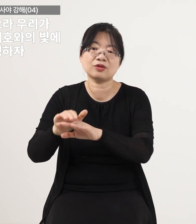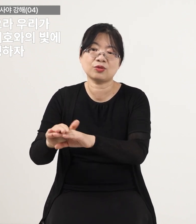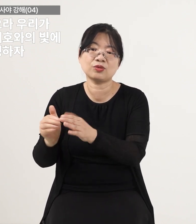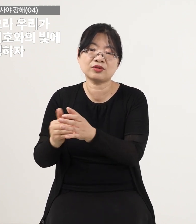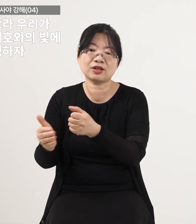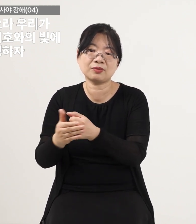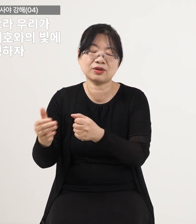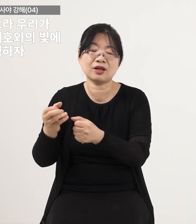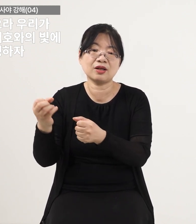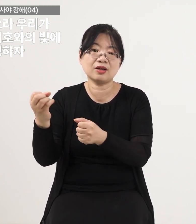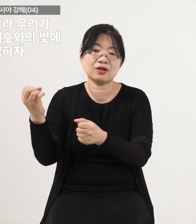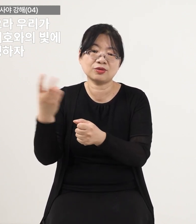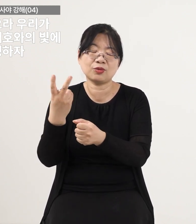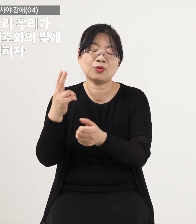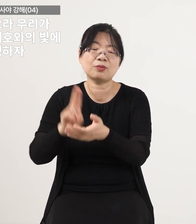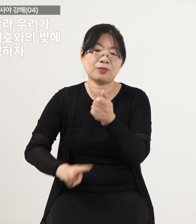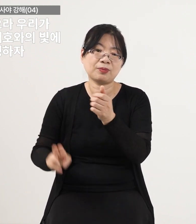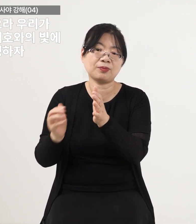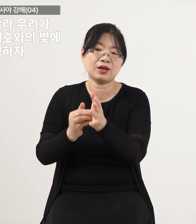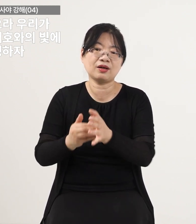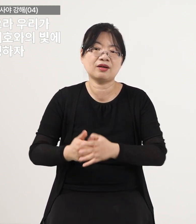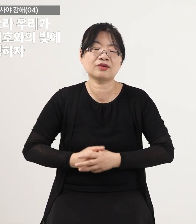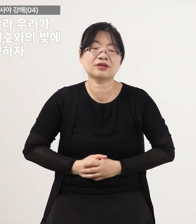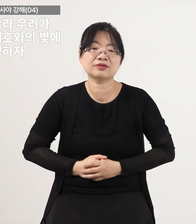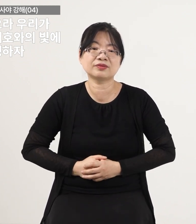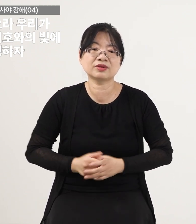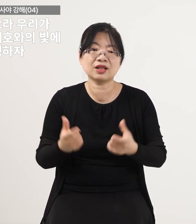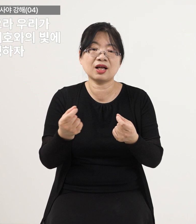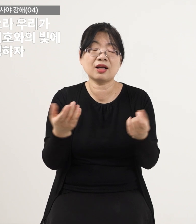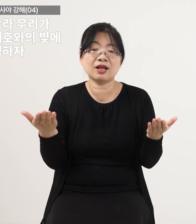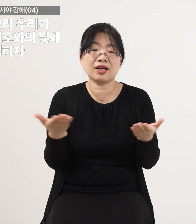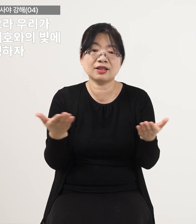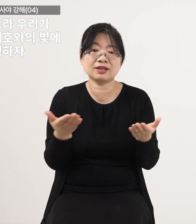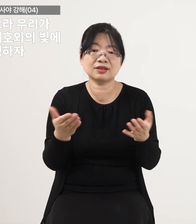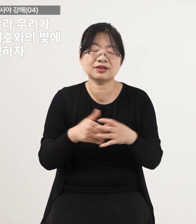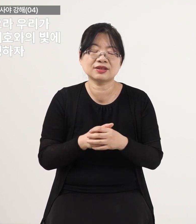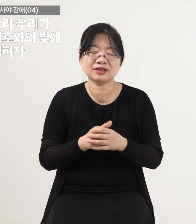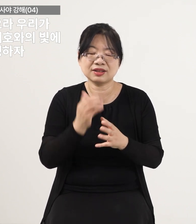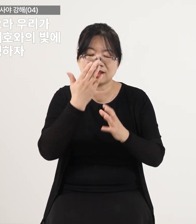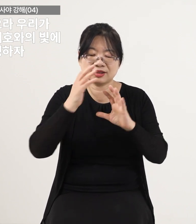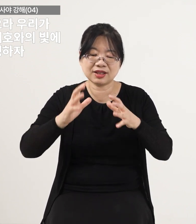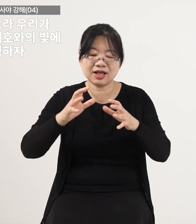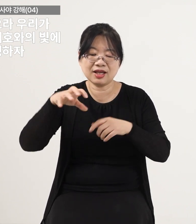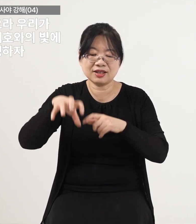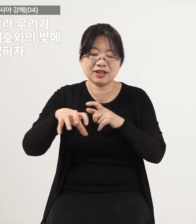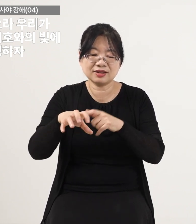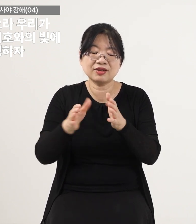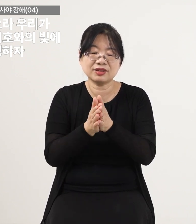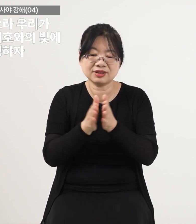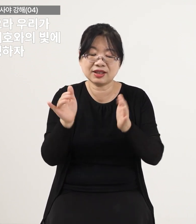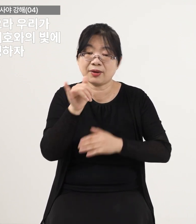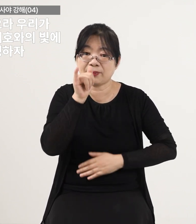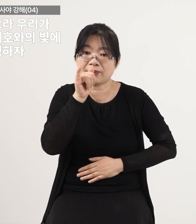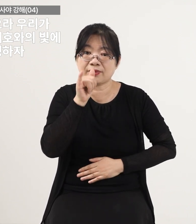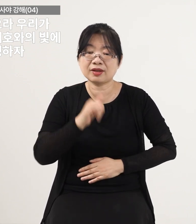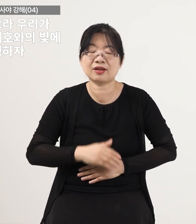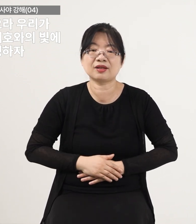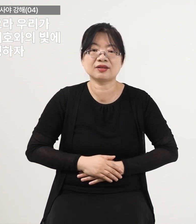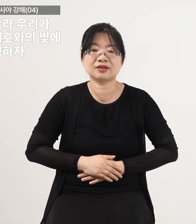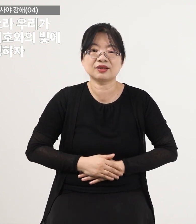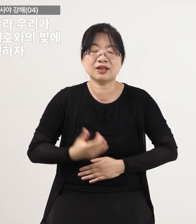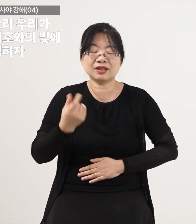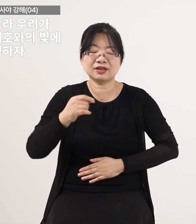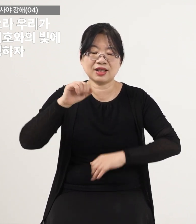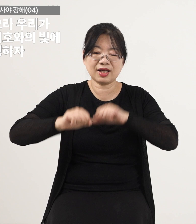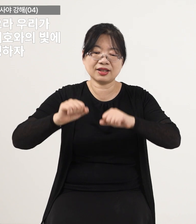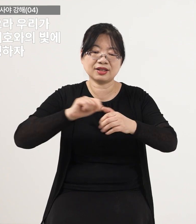와가지고 도로 팔아요, 그거를. 이런 일들이 이스라엘 땅에서 벌어지는 거예요. 그러니까 그